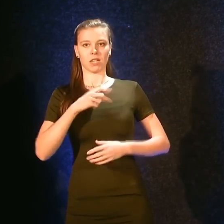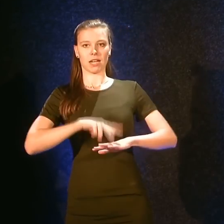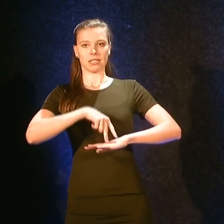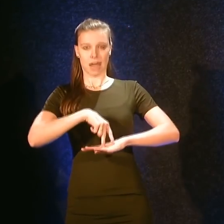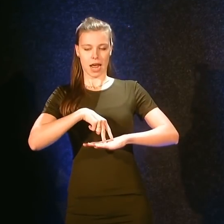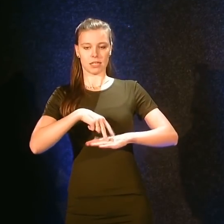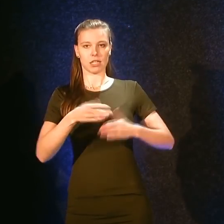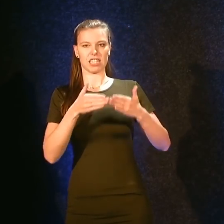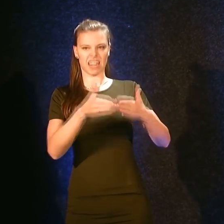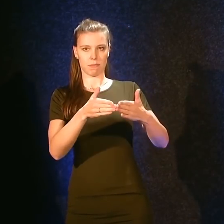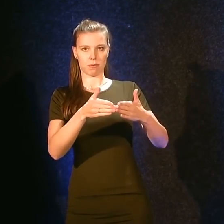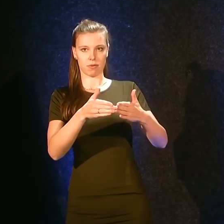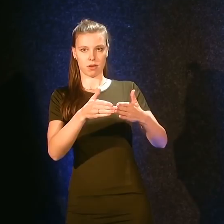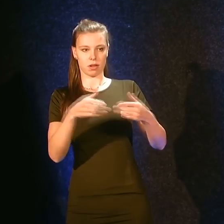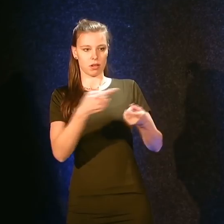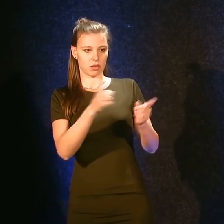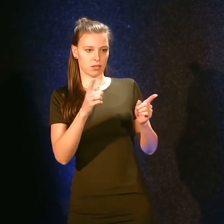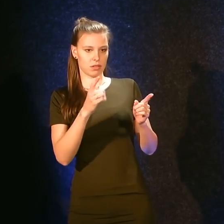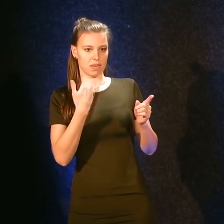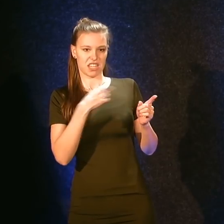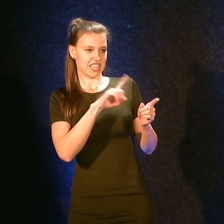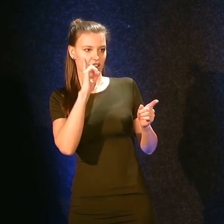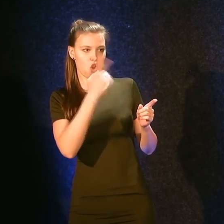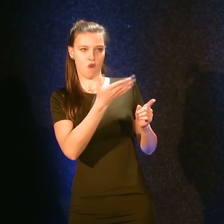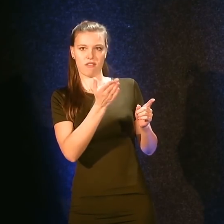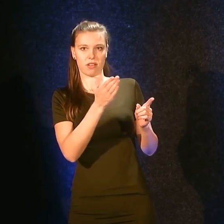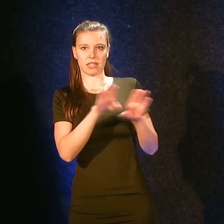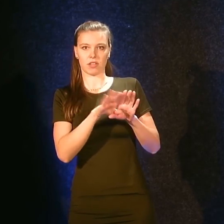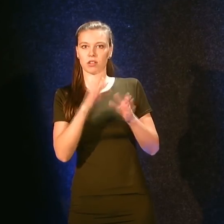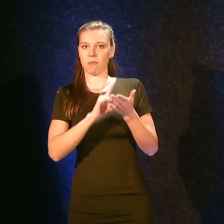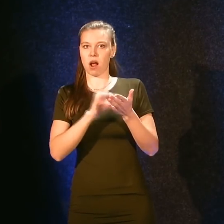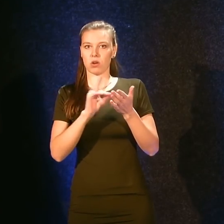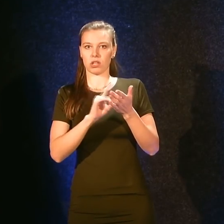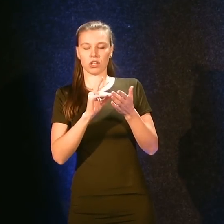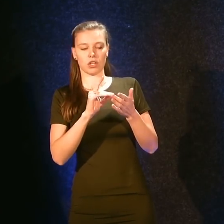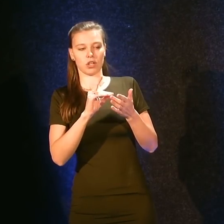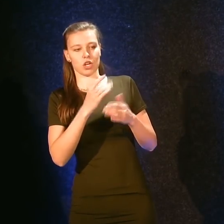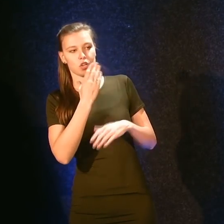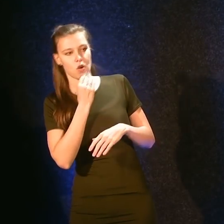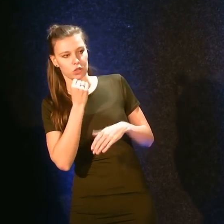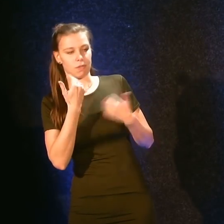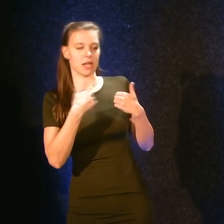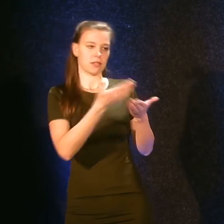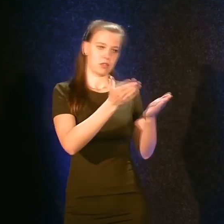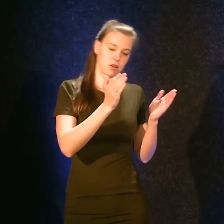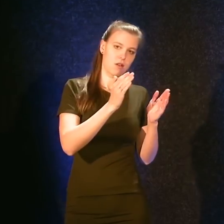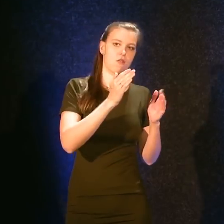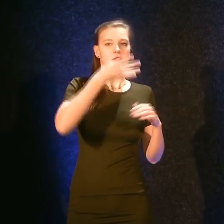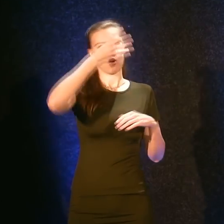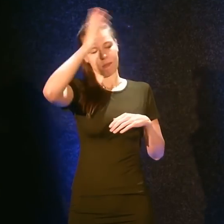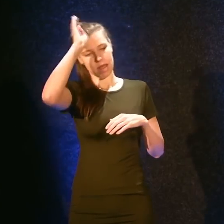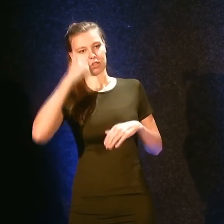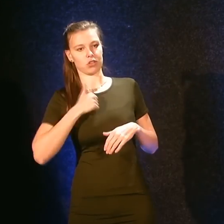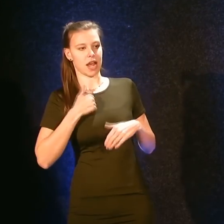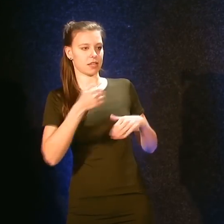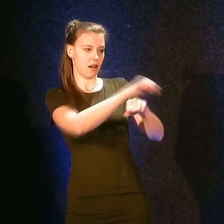maar mensen die niet geloofden zoals Paulus. Joodse mensen, Romeinse soldaten, een groep gevangenen. En dan gaat hij daar staan